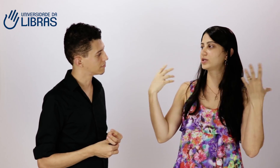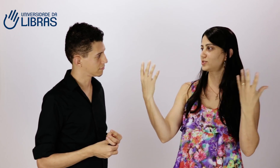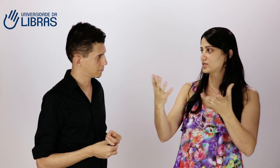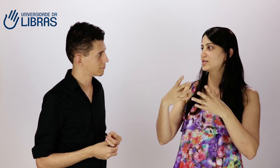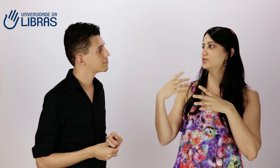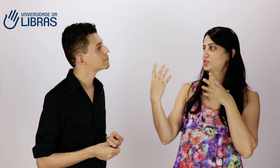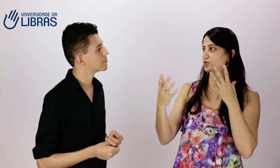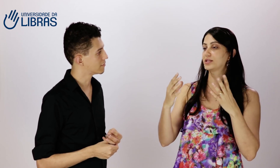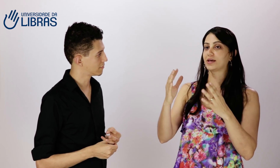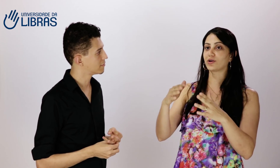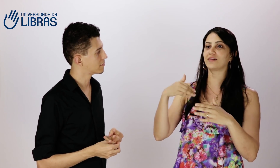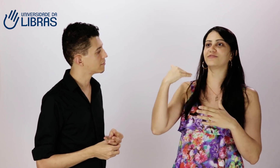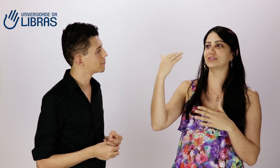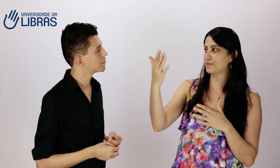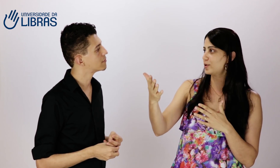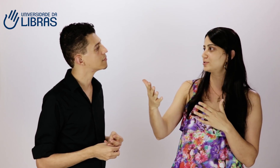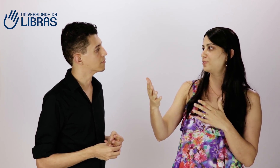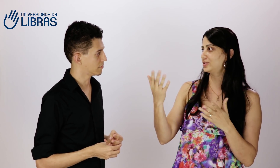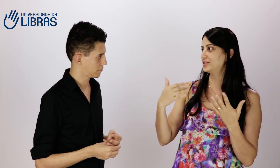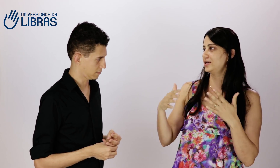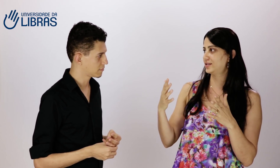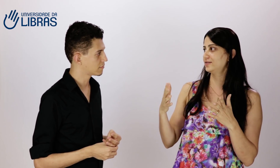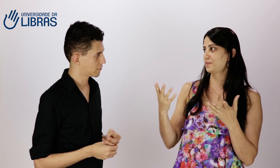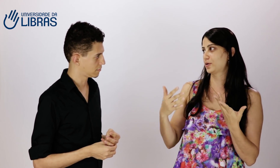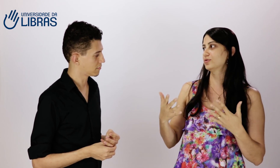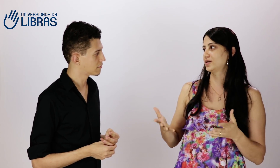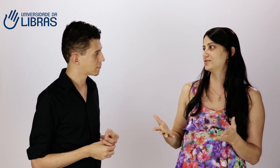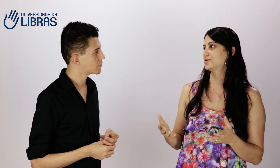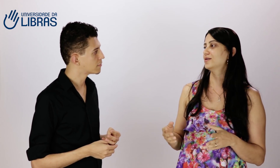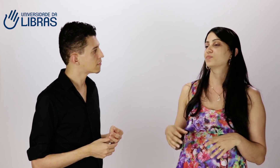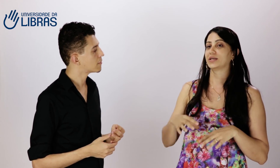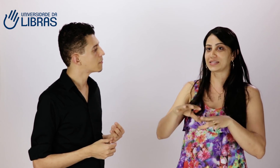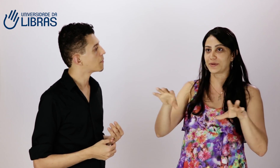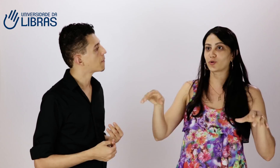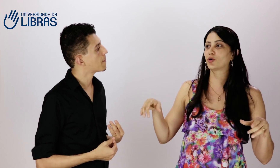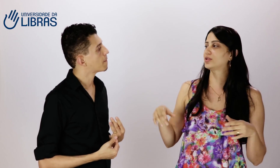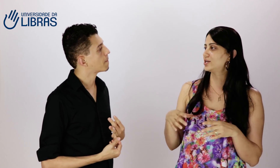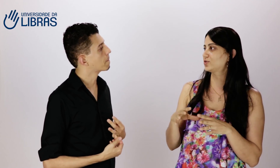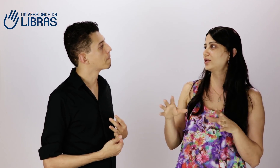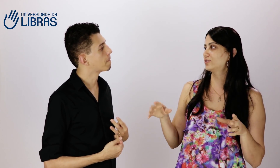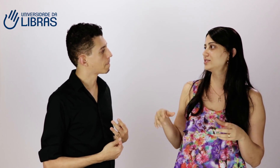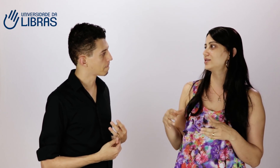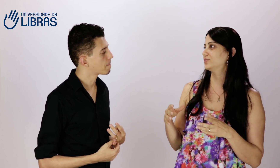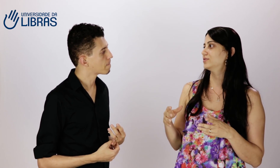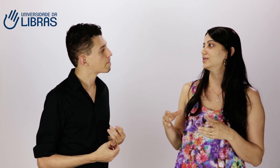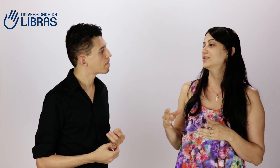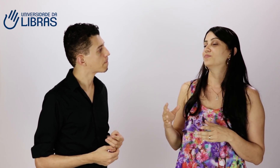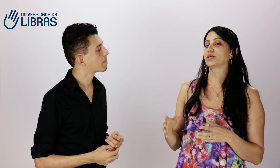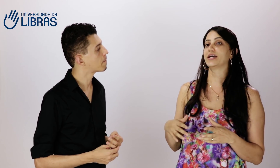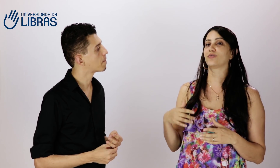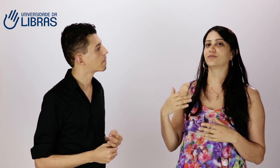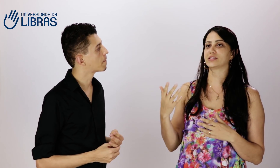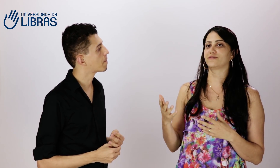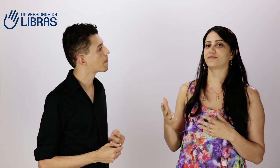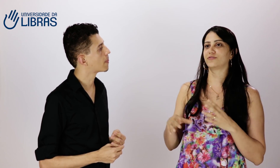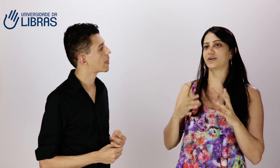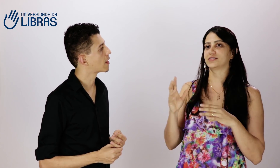da situação, da história, até o que ela vai falar depois, por entender, né, o português. E saber do contexto que está acontecendo. E aí, quando você foi fazendo